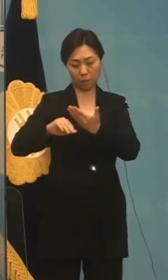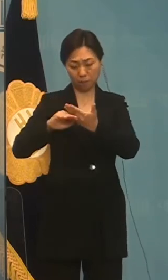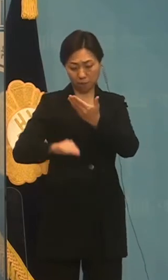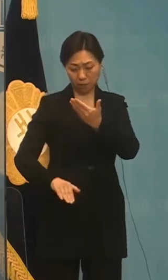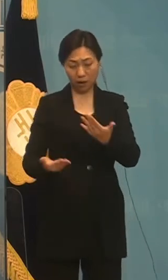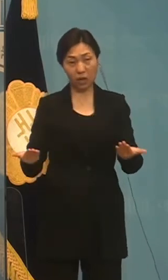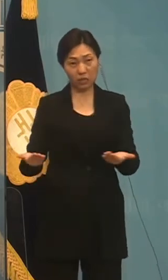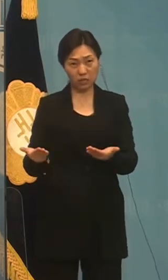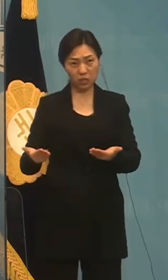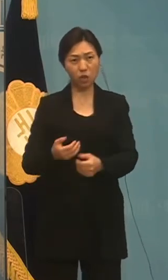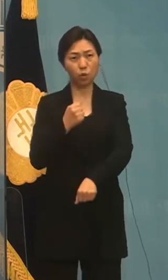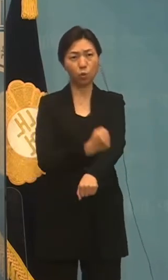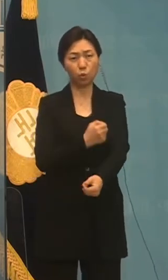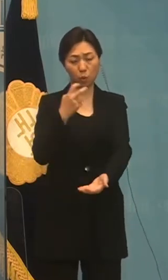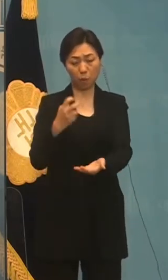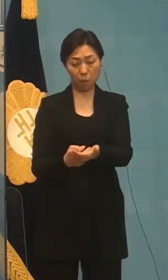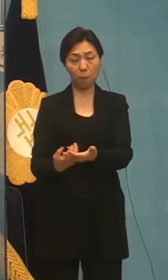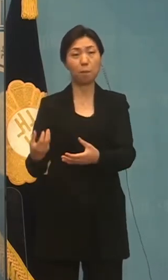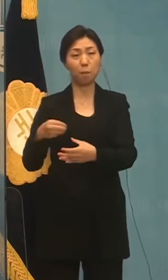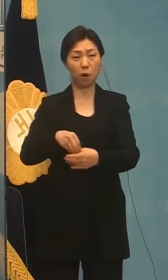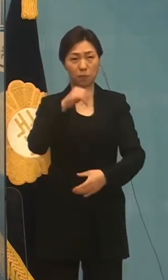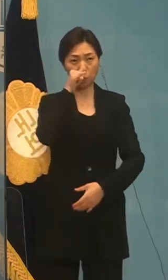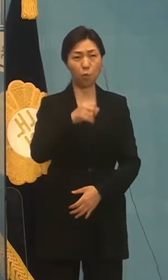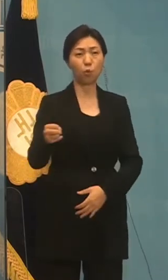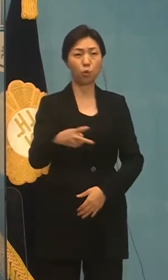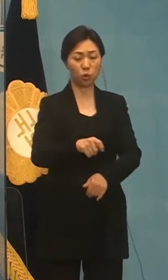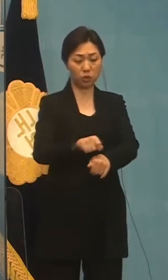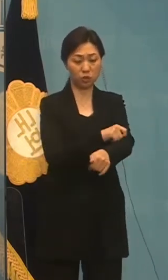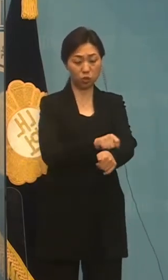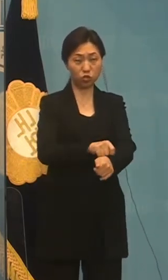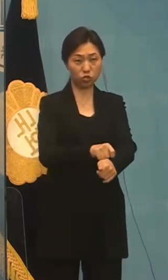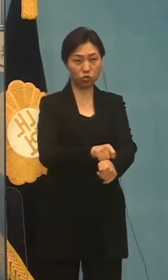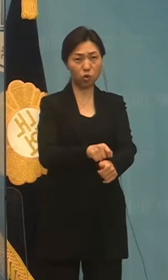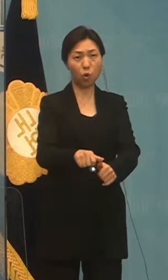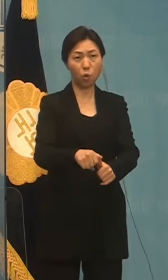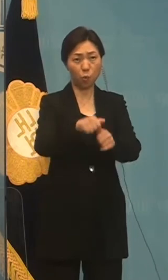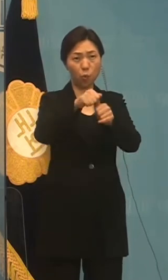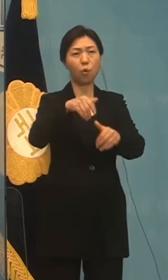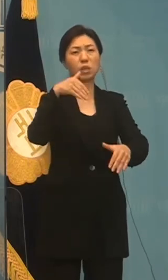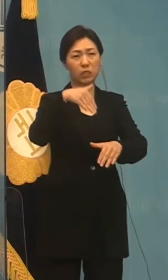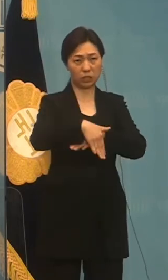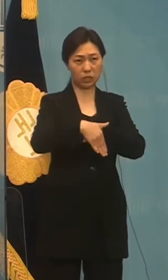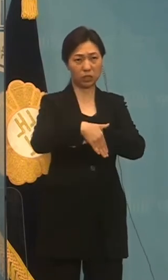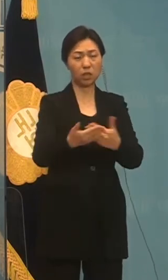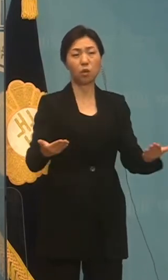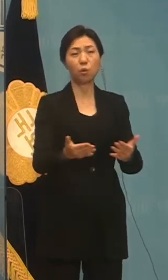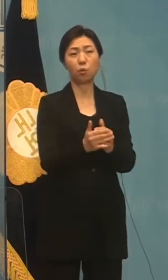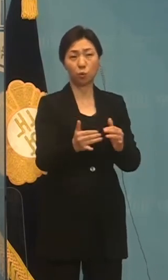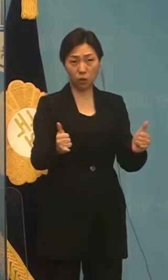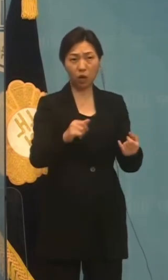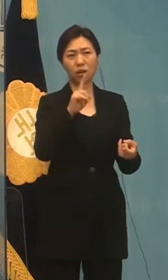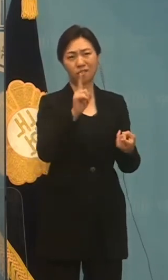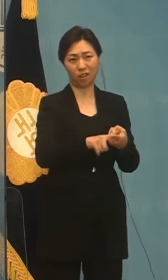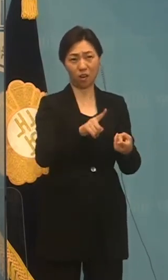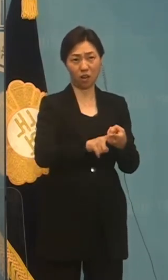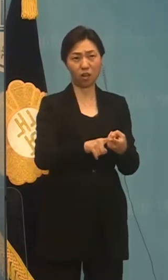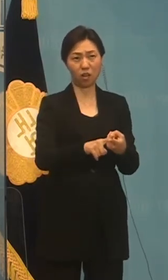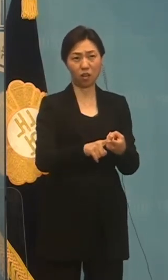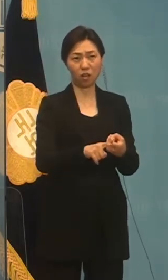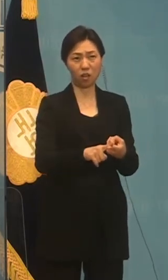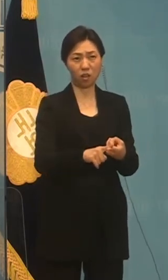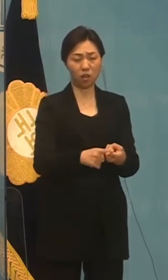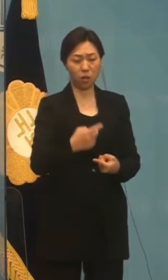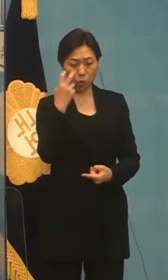특수고용 노동자들도 노조 활동을 할 수 있도록 노조법을 개정하자는 안은 논의조차 제대로